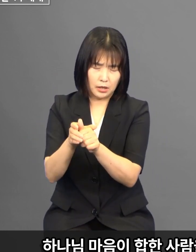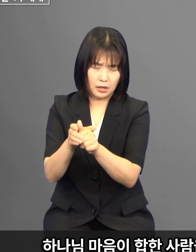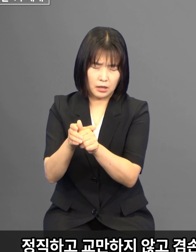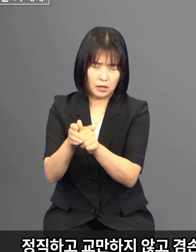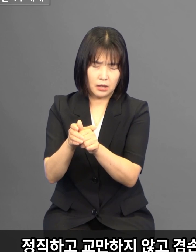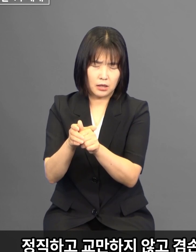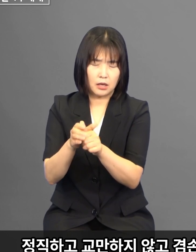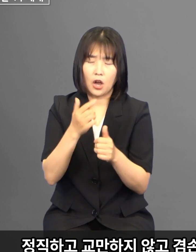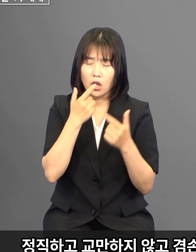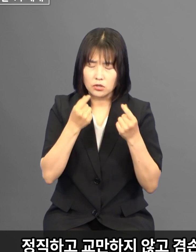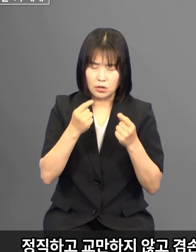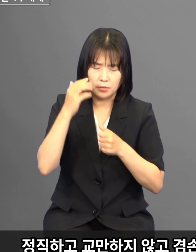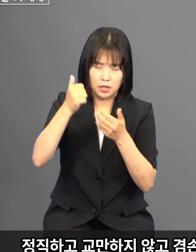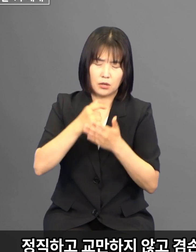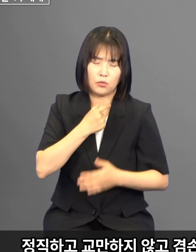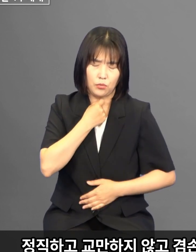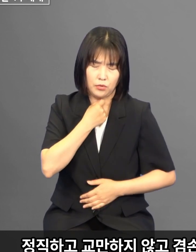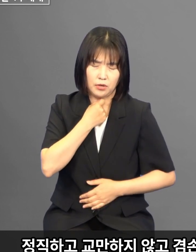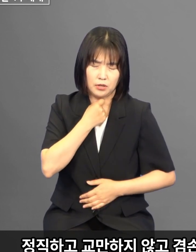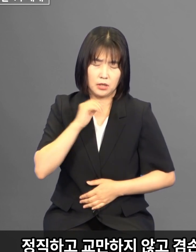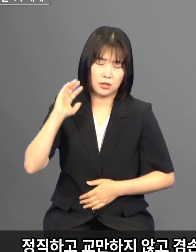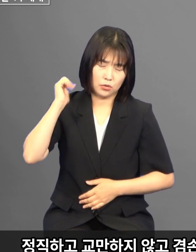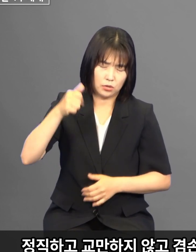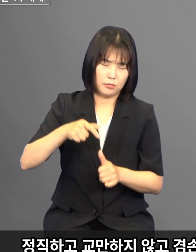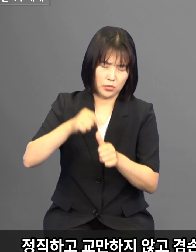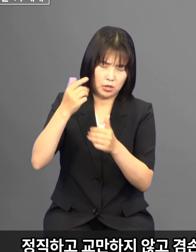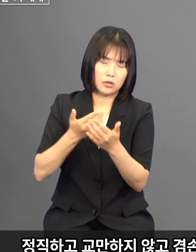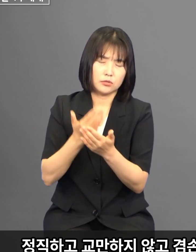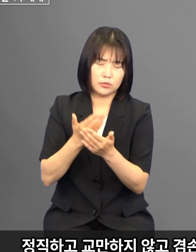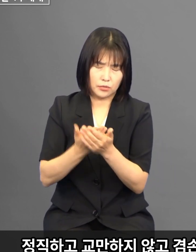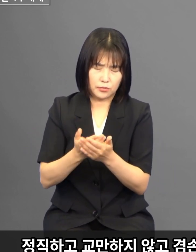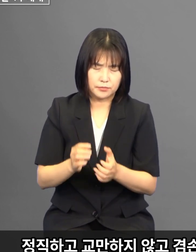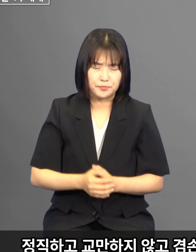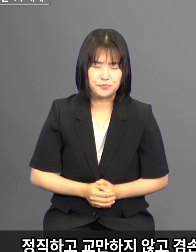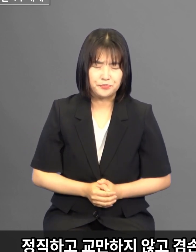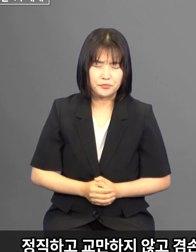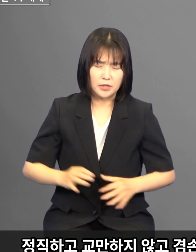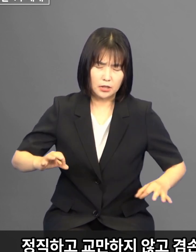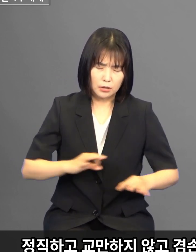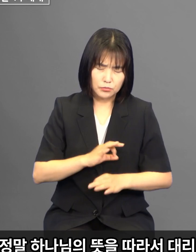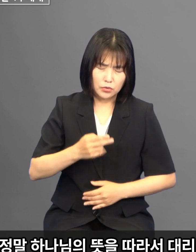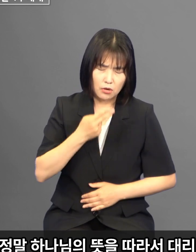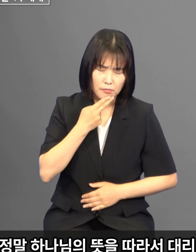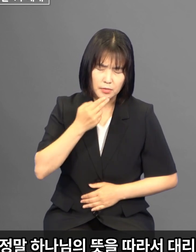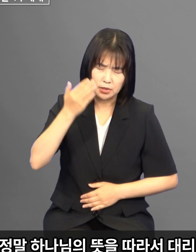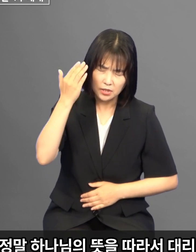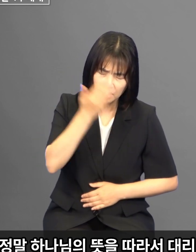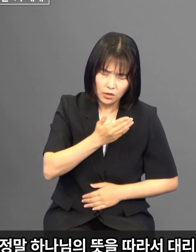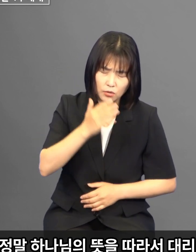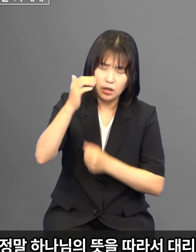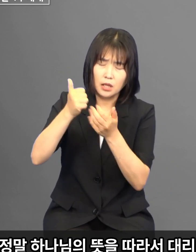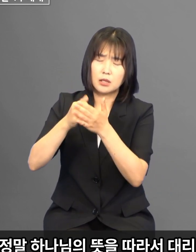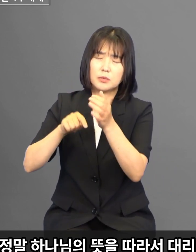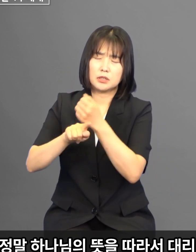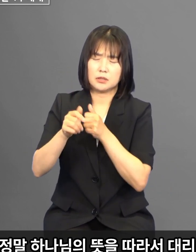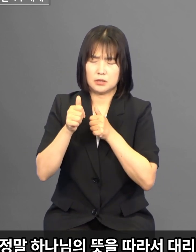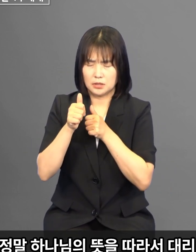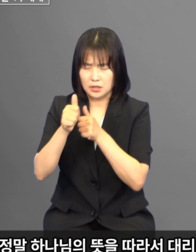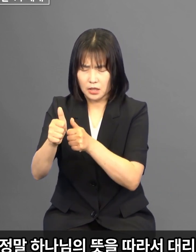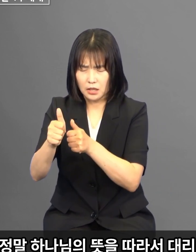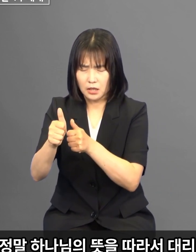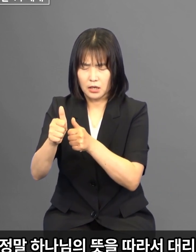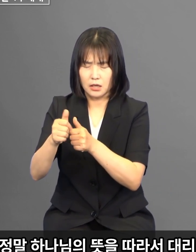원합니다. 정직하고 교만하지 않고 겸손하며 또한 깨끗하며 불의하지 아니하며 정말 하나님의 뜻을 따라서